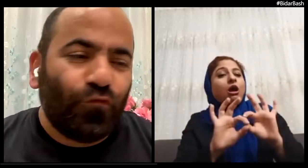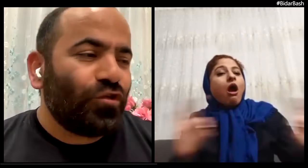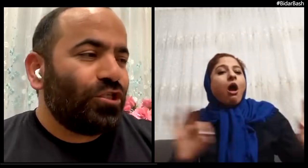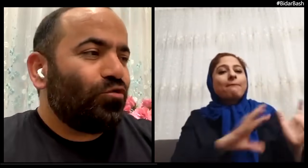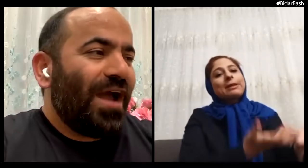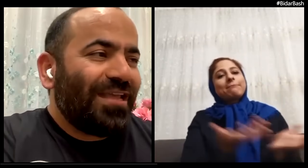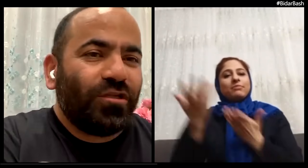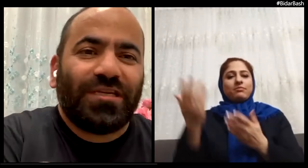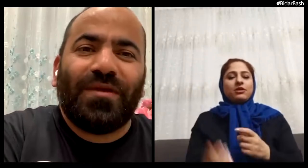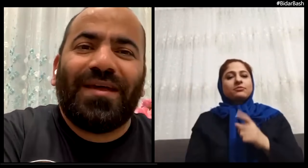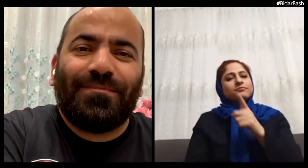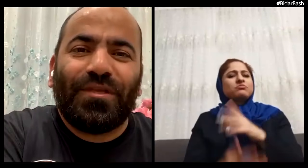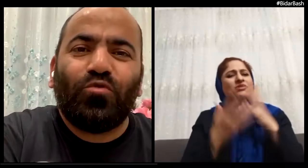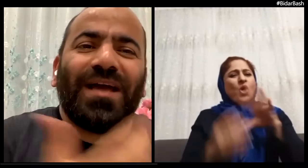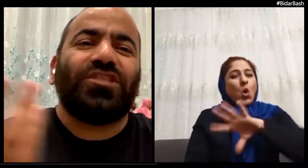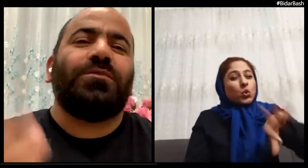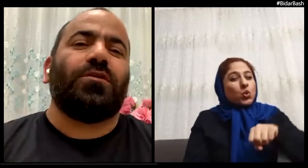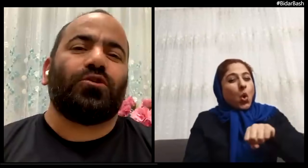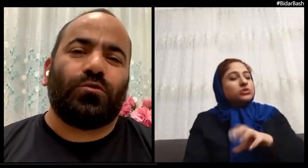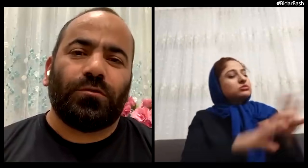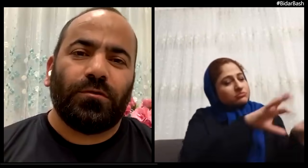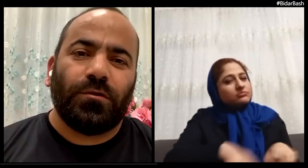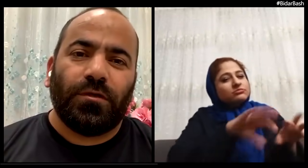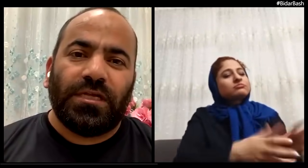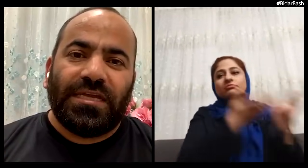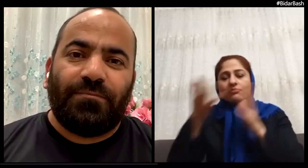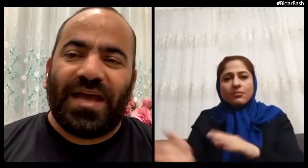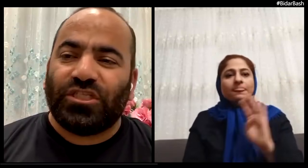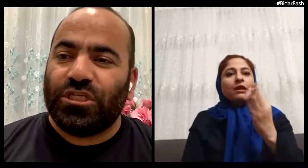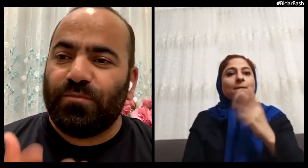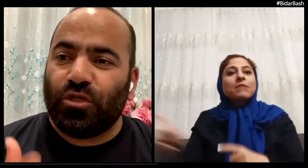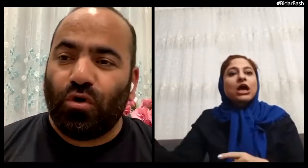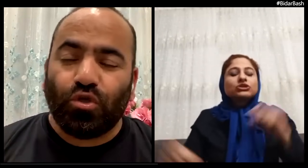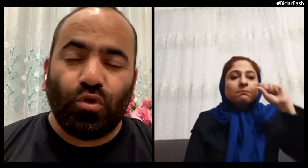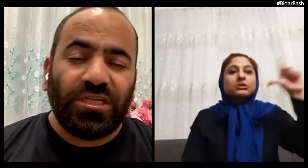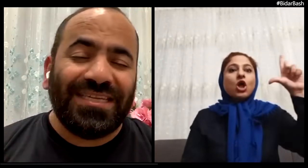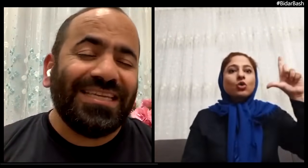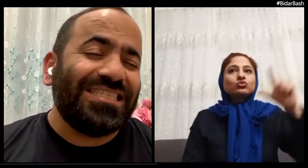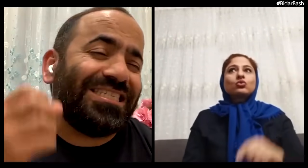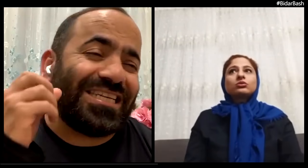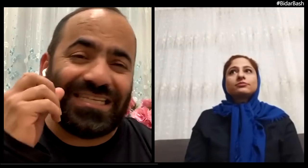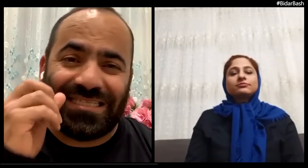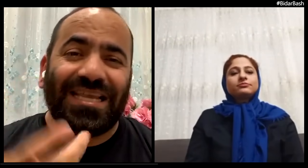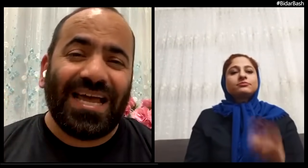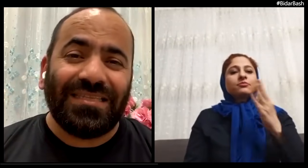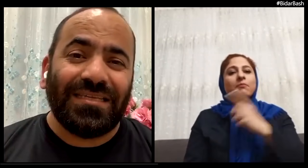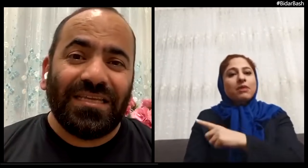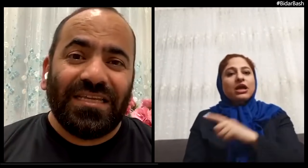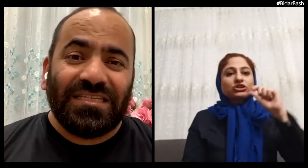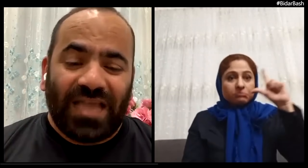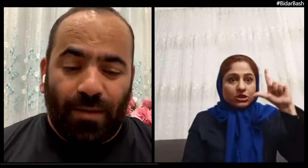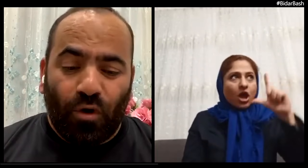وسایل آورد چی تو حیات که ببره بیرون، بچه بیدار شد، بچه بیدار شد، یه جیغی